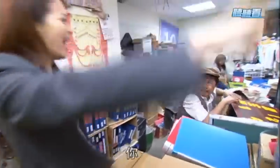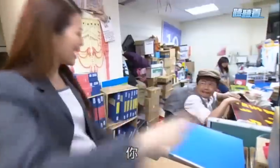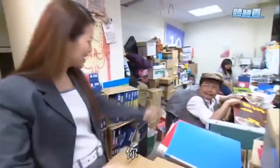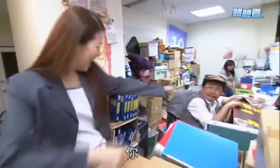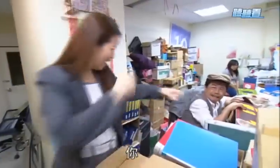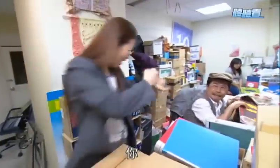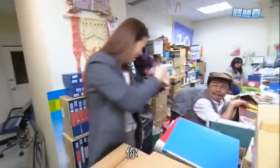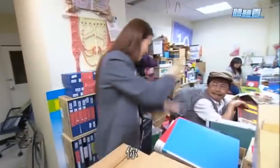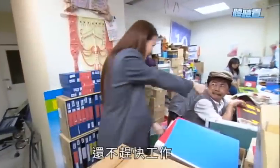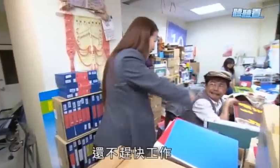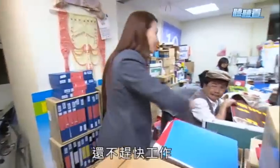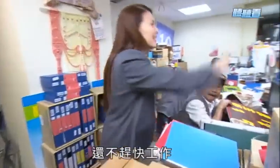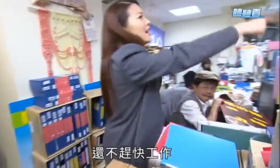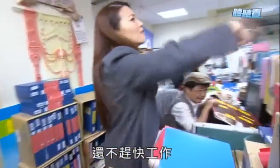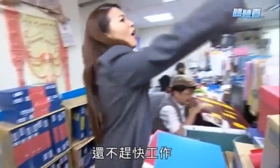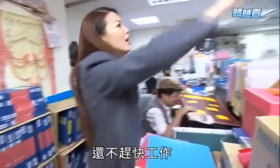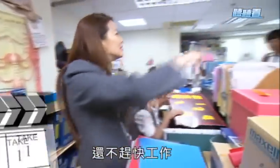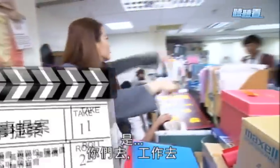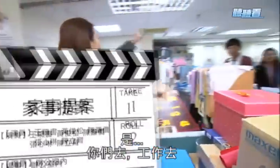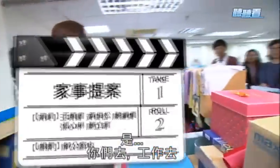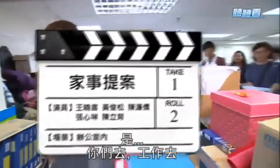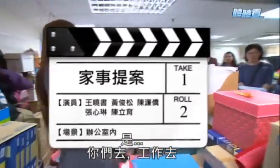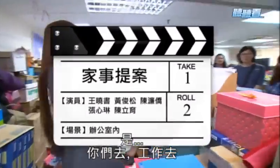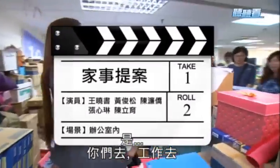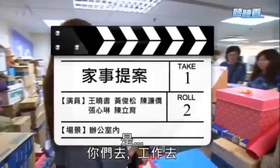你还不赶快工作啊！你们去， 是， 工作去。 好。